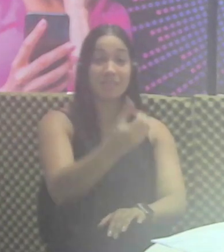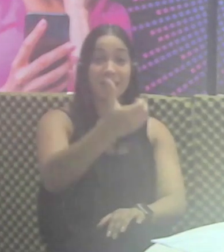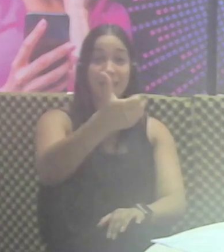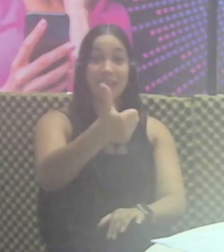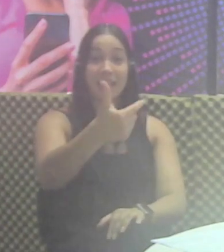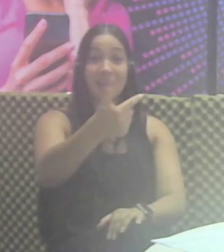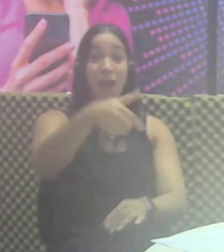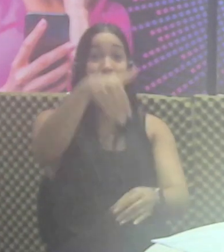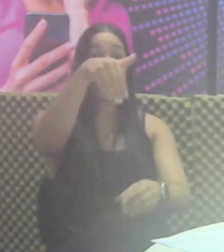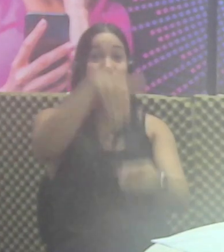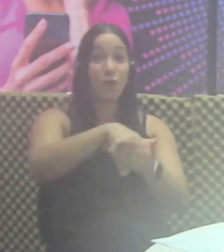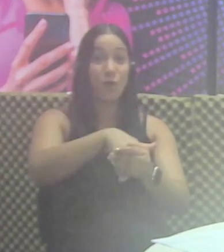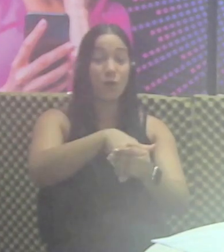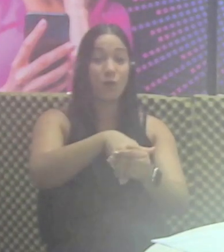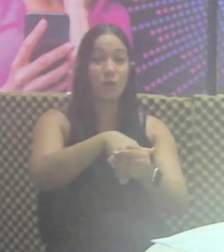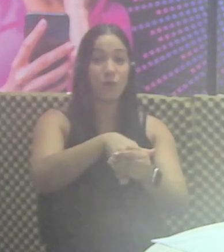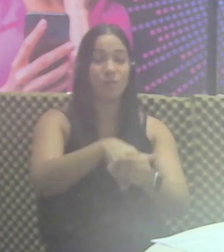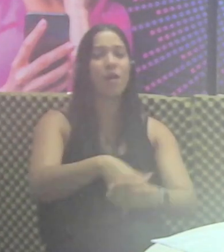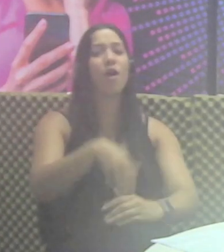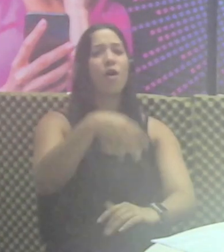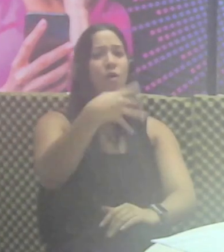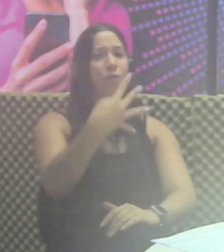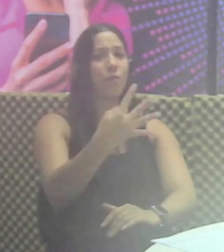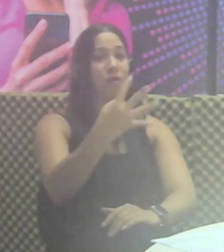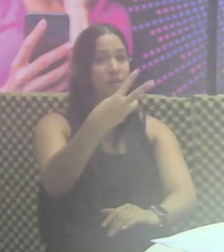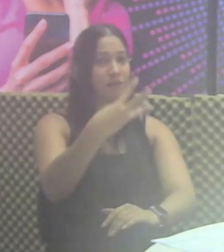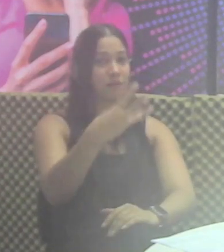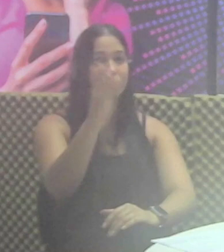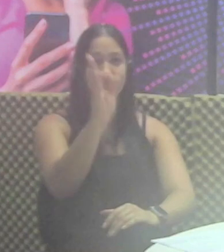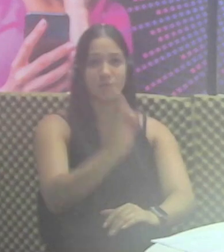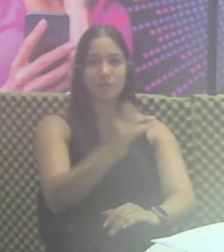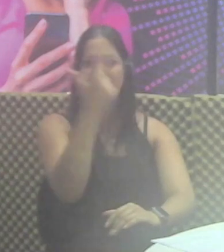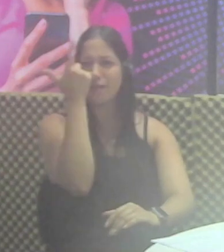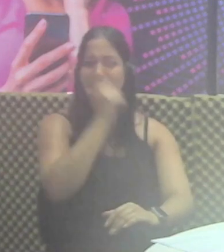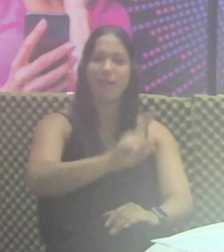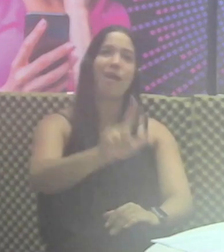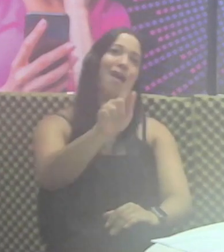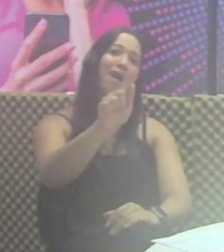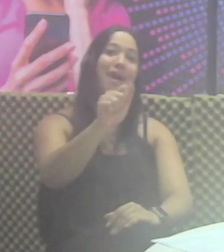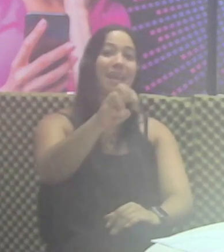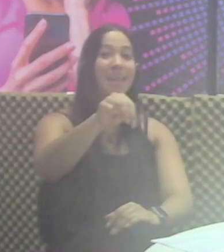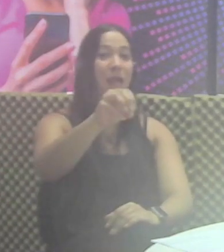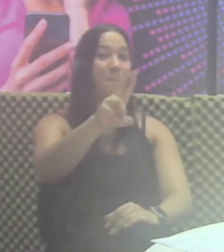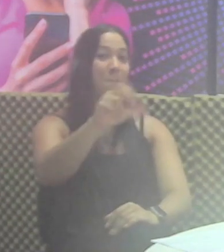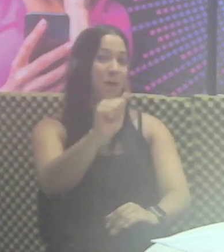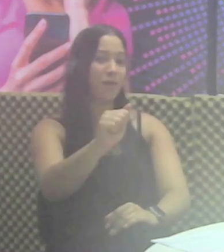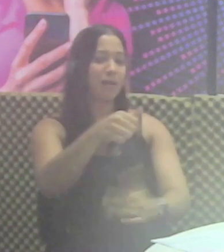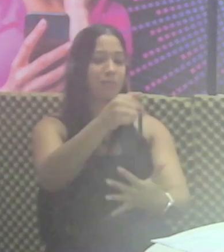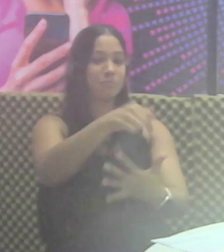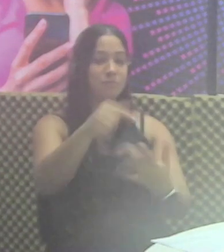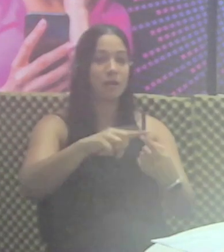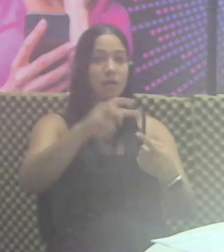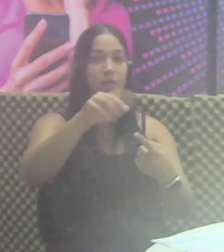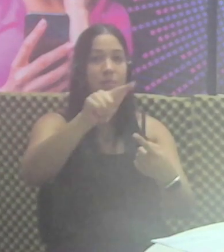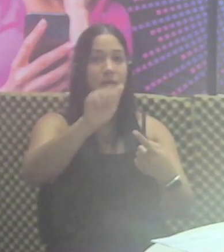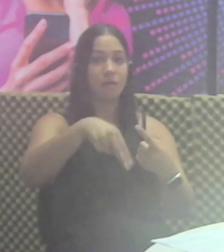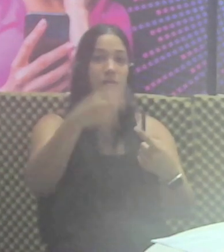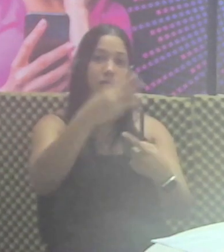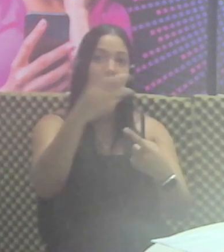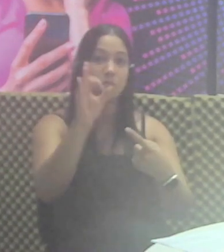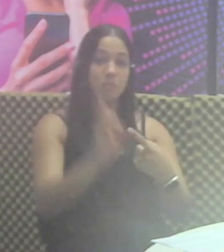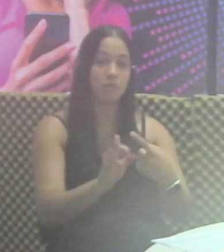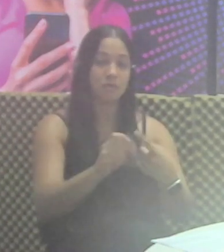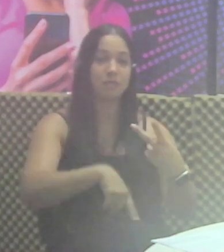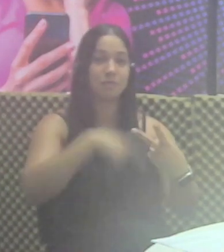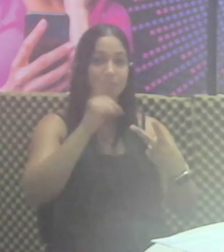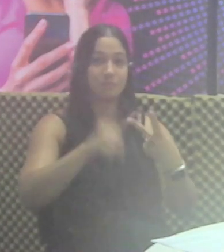1.617 votos. Com 43% dos votos, o nome vencedor foi Gamora. As demais opções foram Megan, com 33% dos